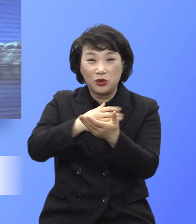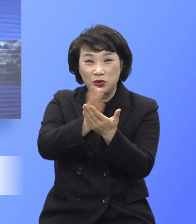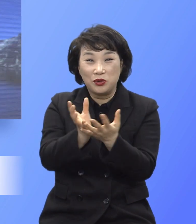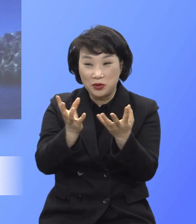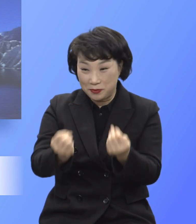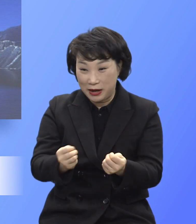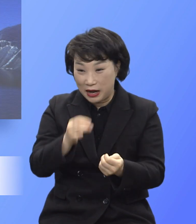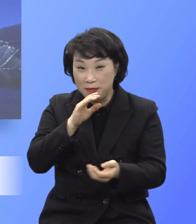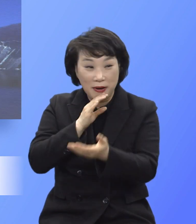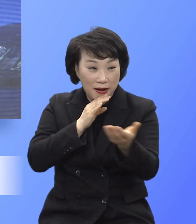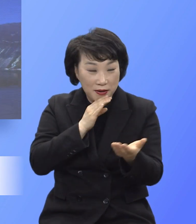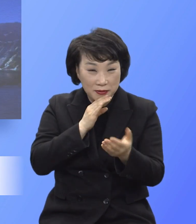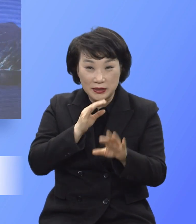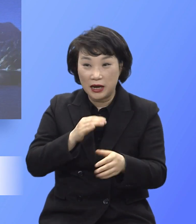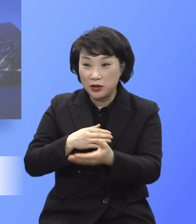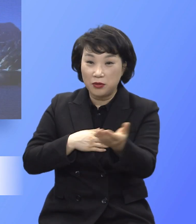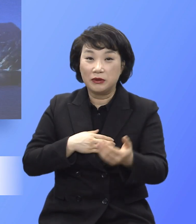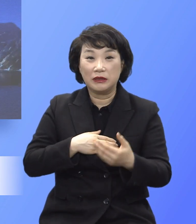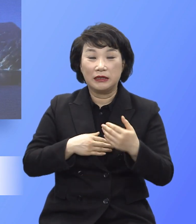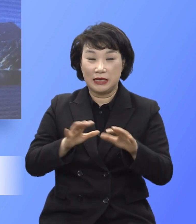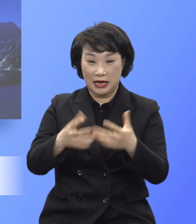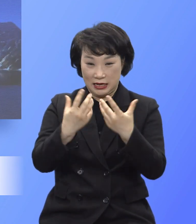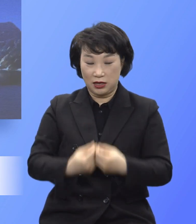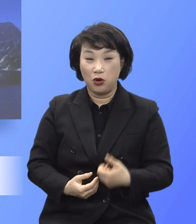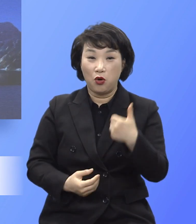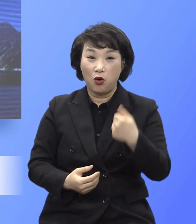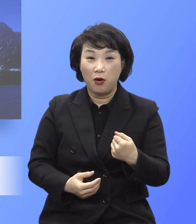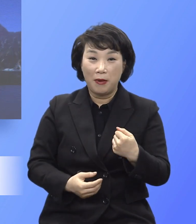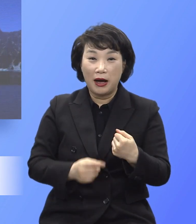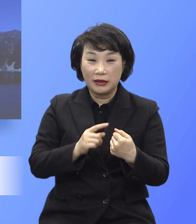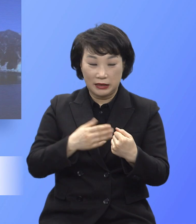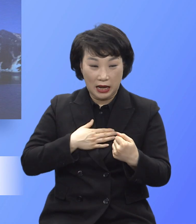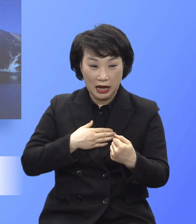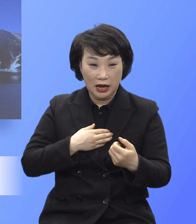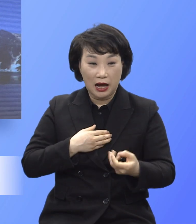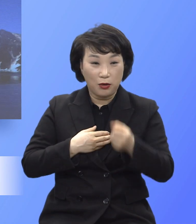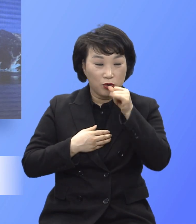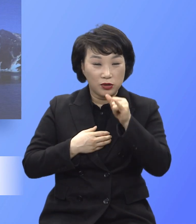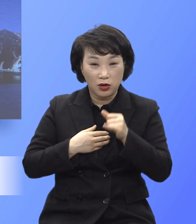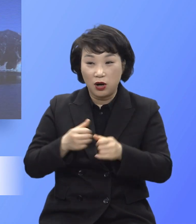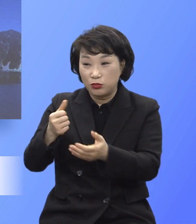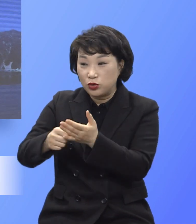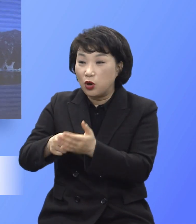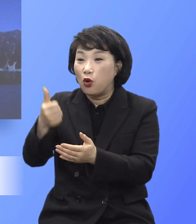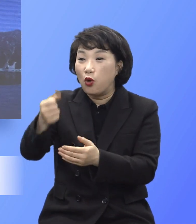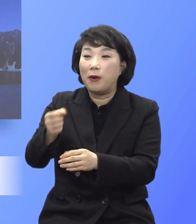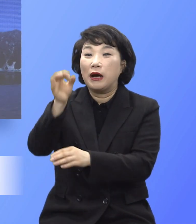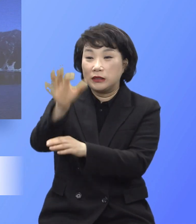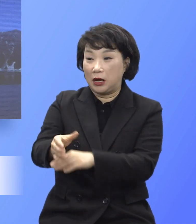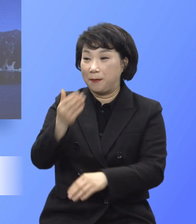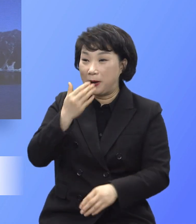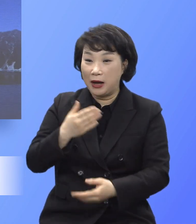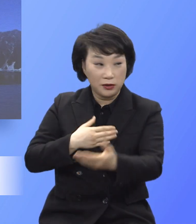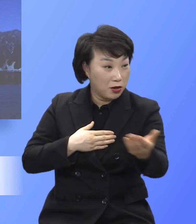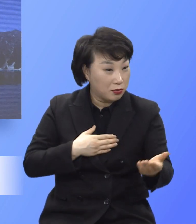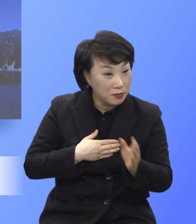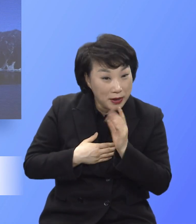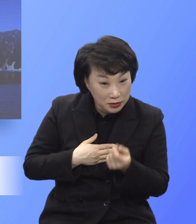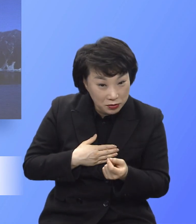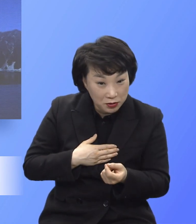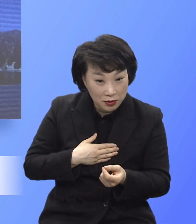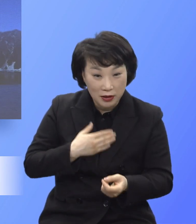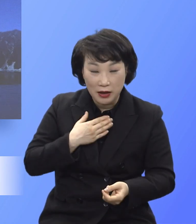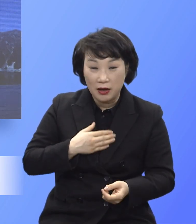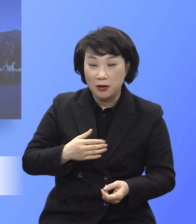원, 여기 5만 원 주면 5만 원어치 물건 살 수 있다고 하는 사실을 혹시 모르는